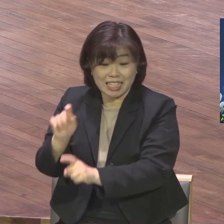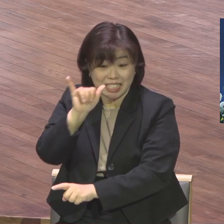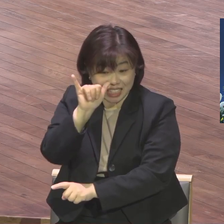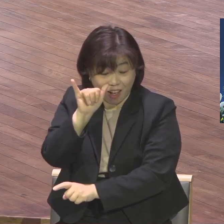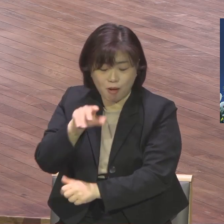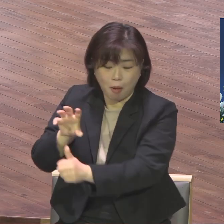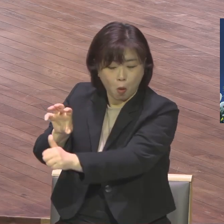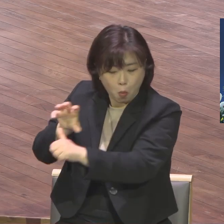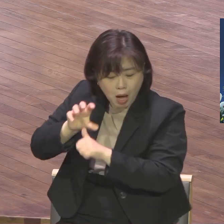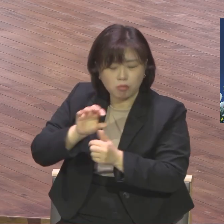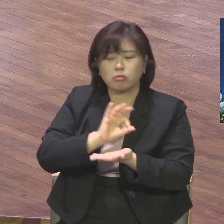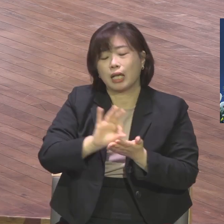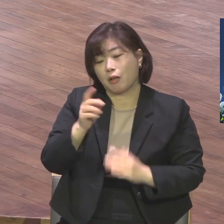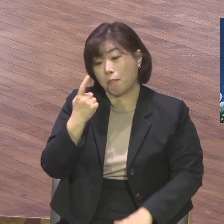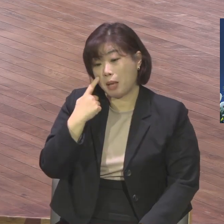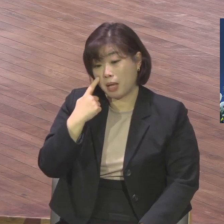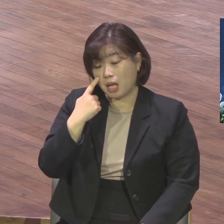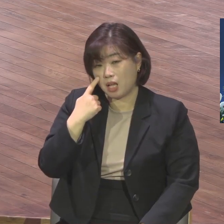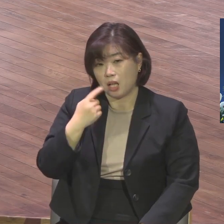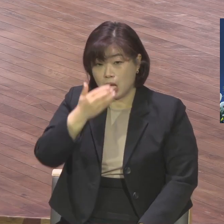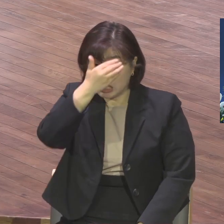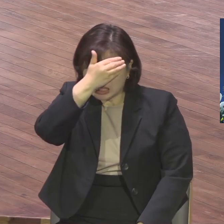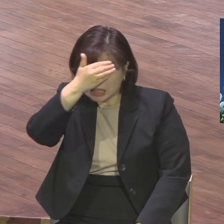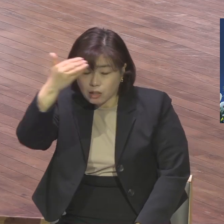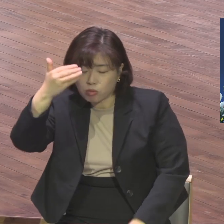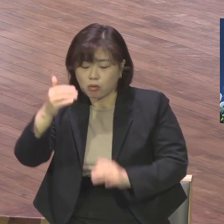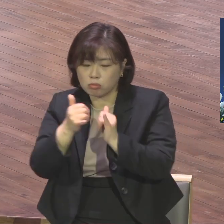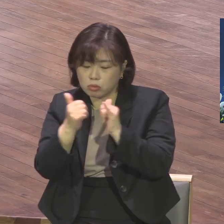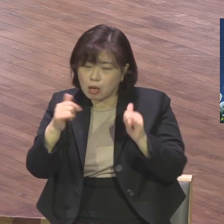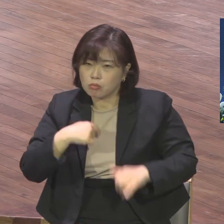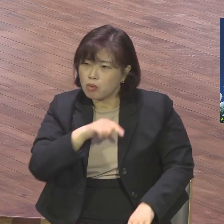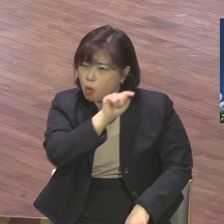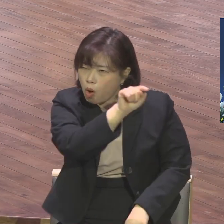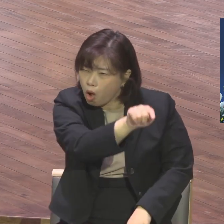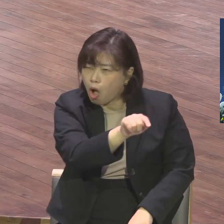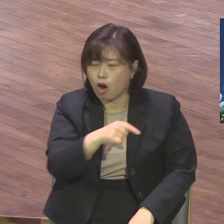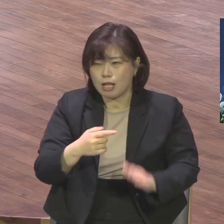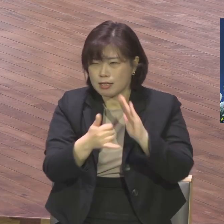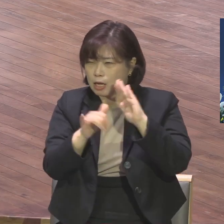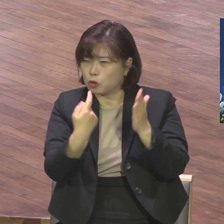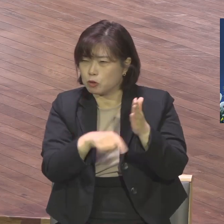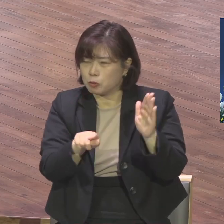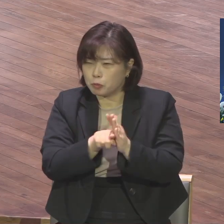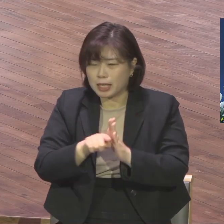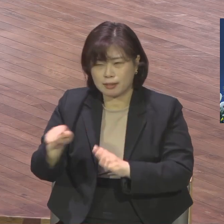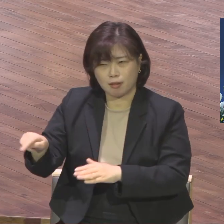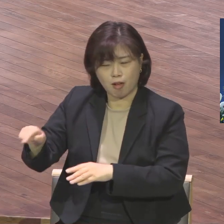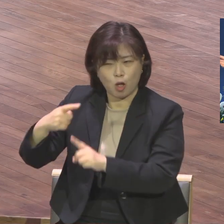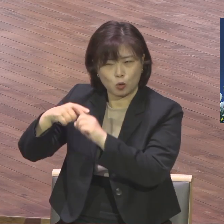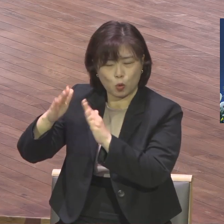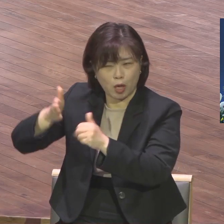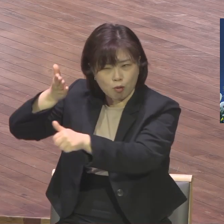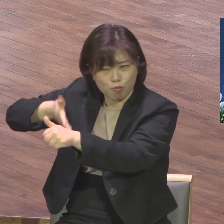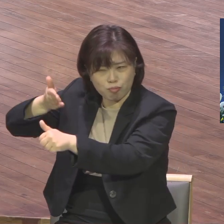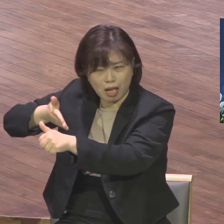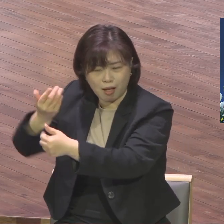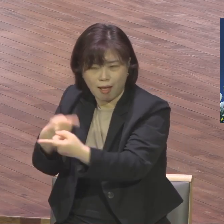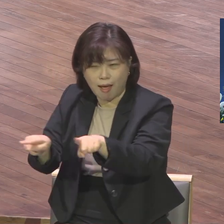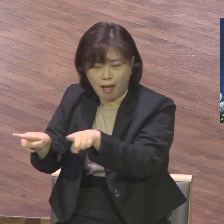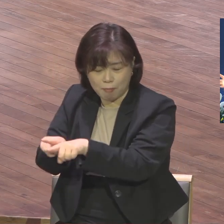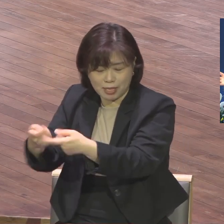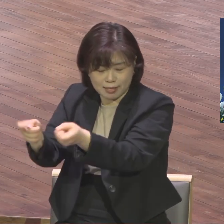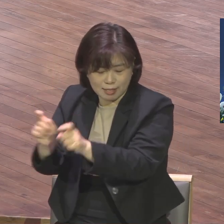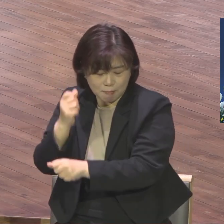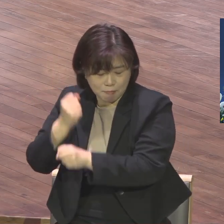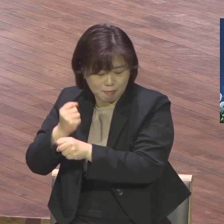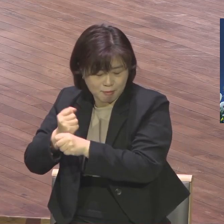청년들이 몇 명이 간증해 주신다. 권력전도. 저 전라도로, 저 강원도로 그냥 막 지방에까지 찾아가 가지고 팀을